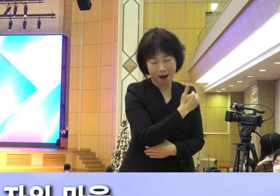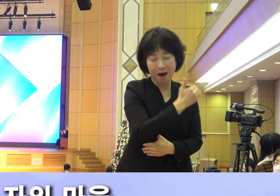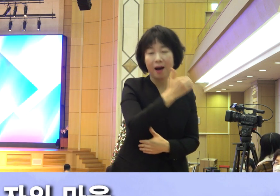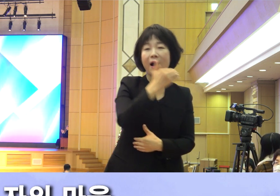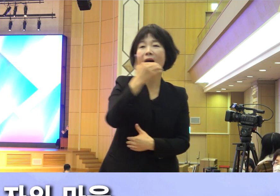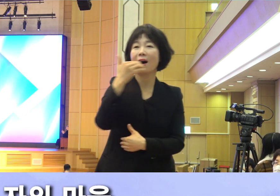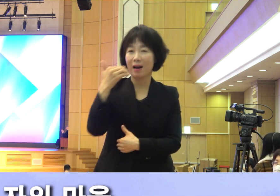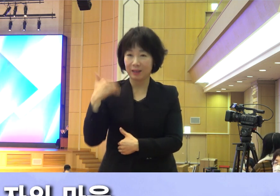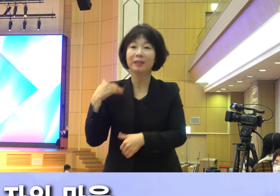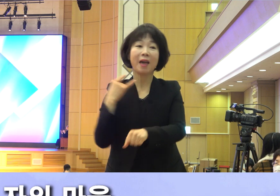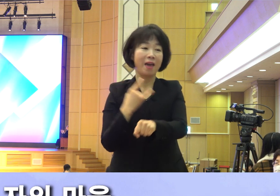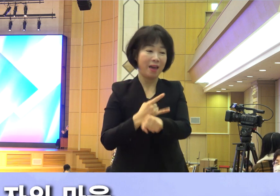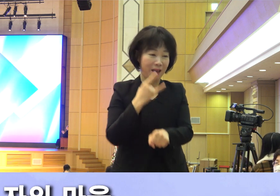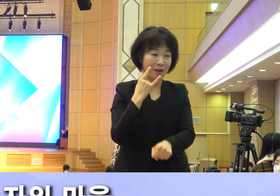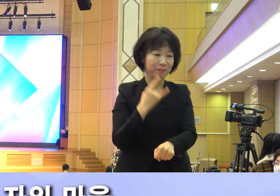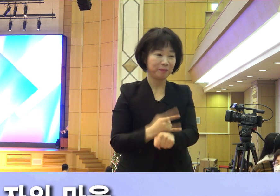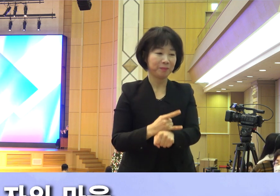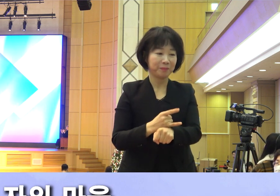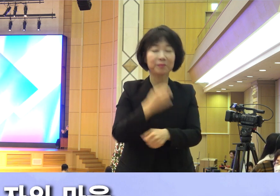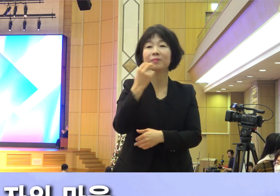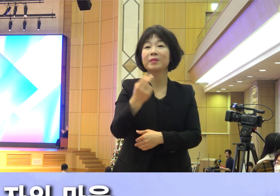가득해